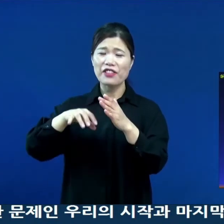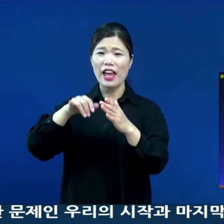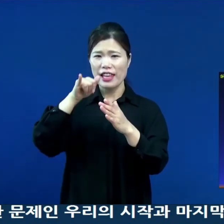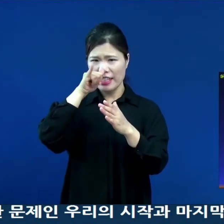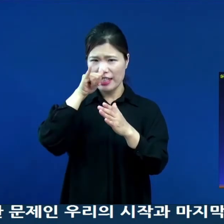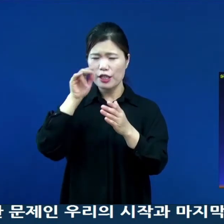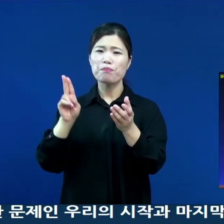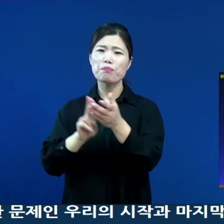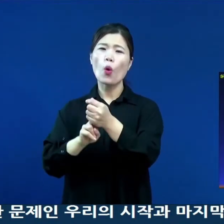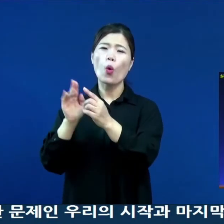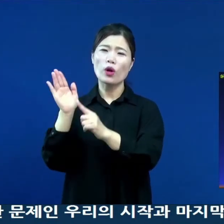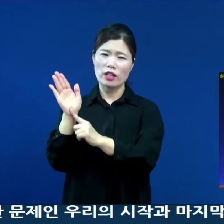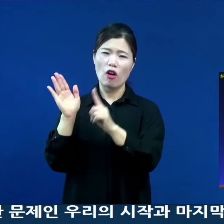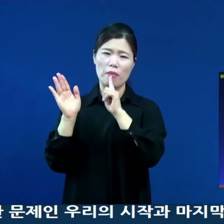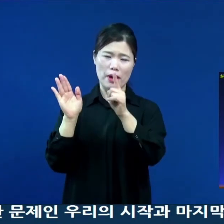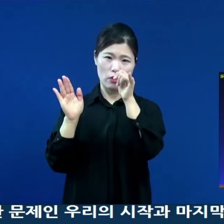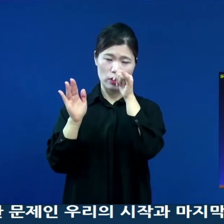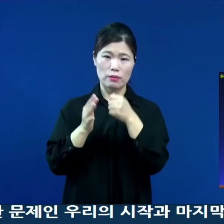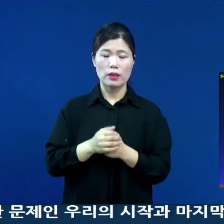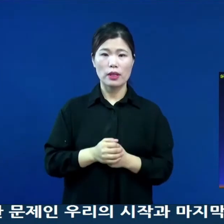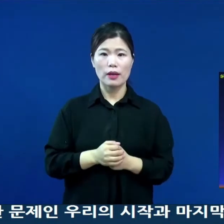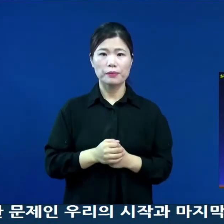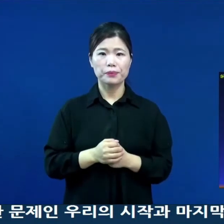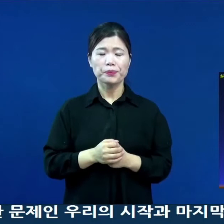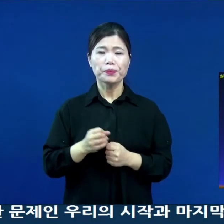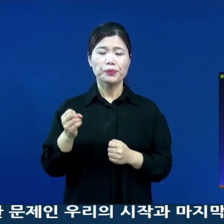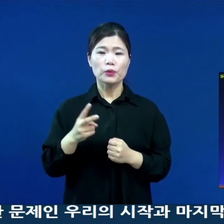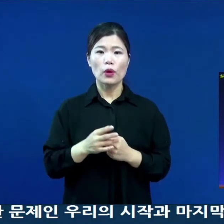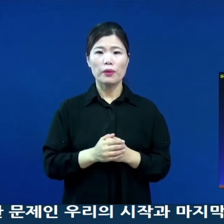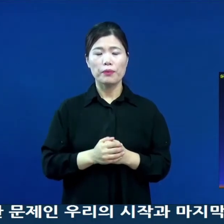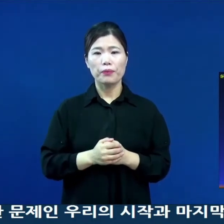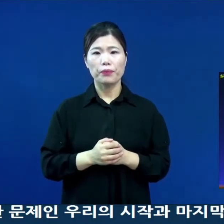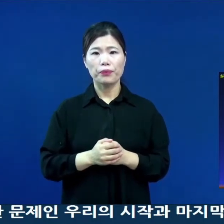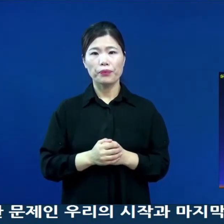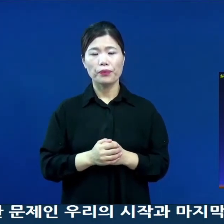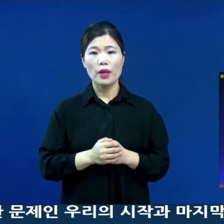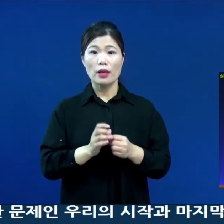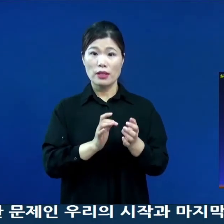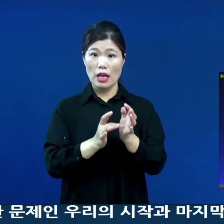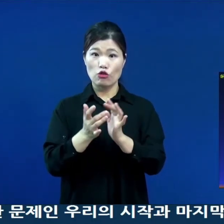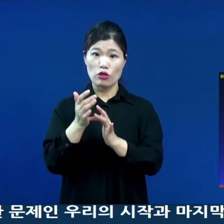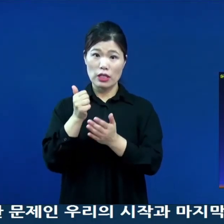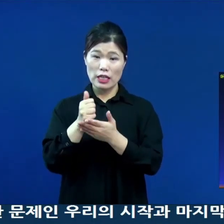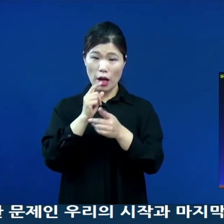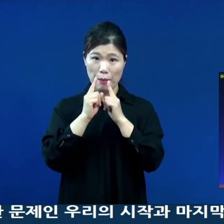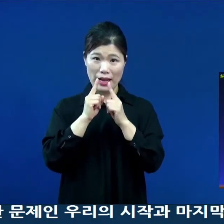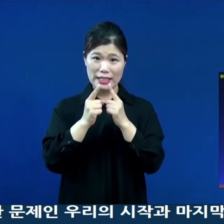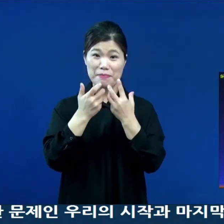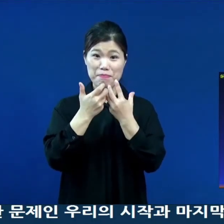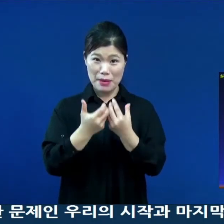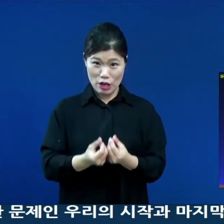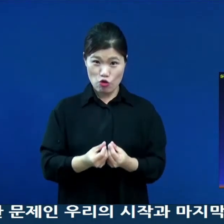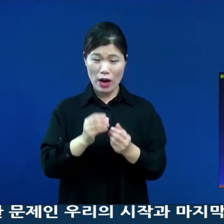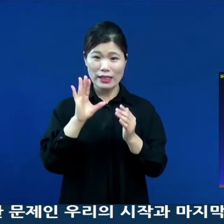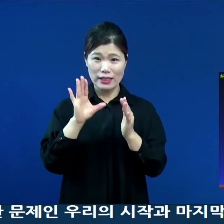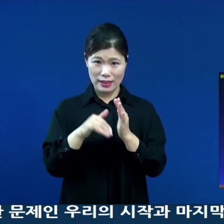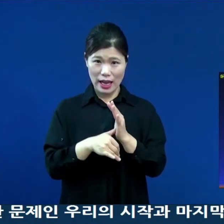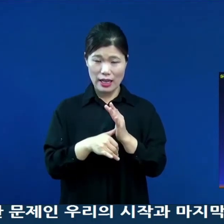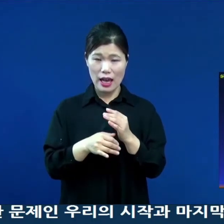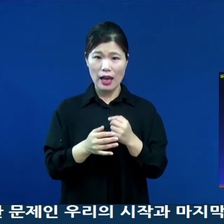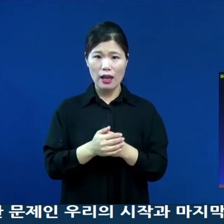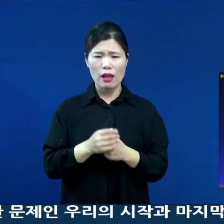의미는, 여러분, 예수님이 쭉 이런 그 말씀을 비유, 상징으로 말씀하실 때